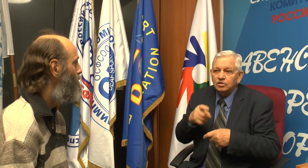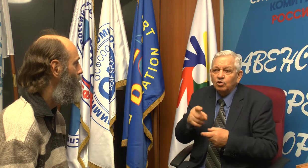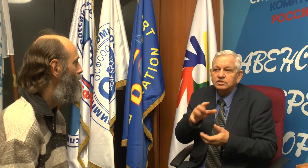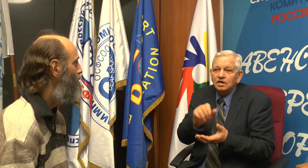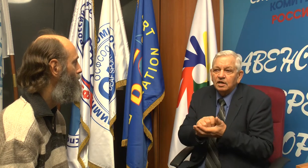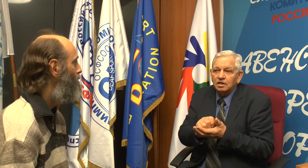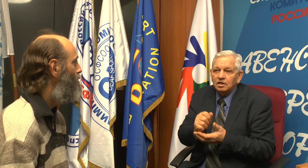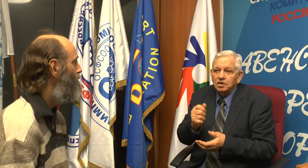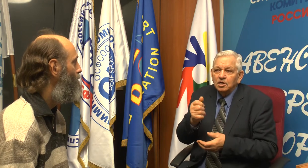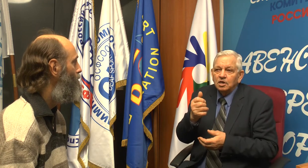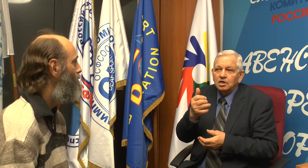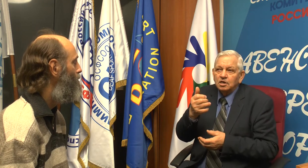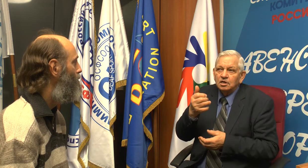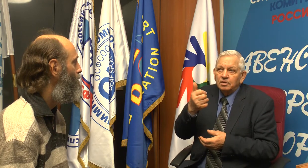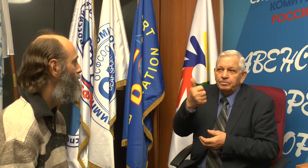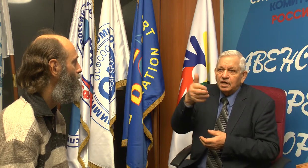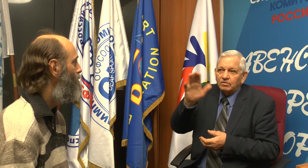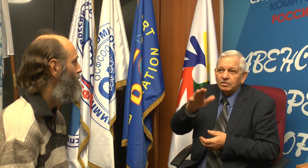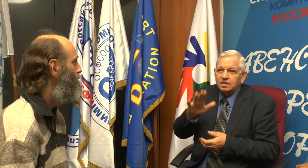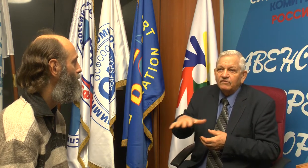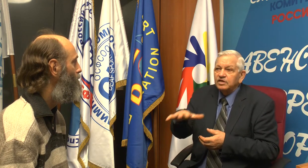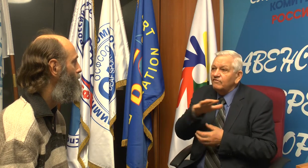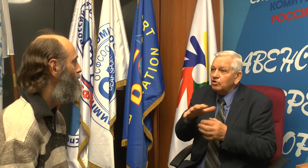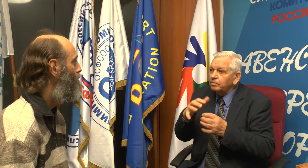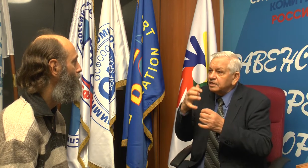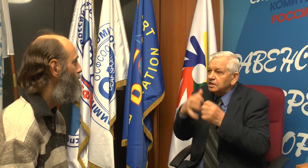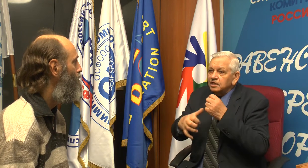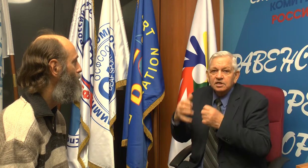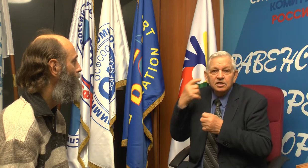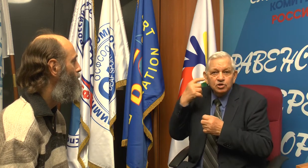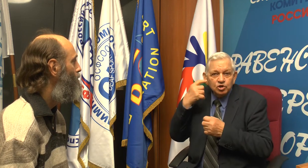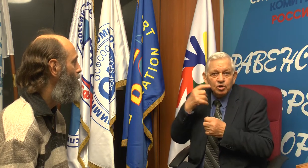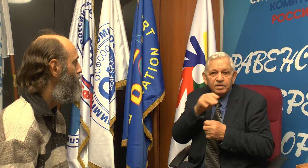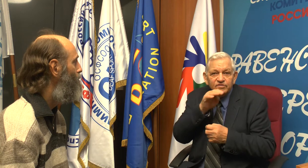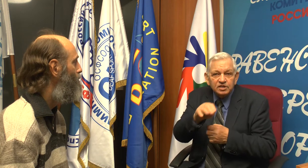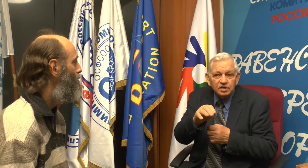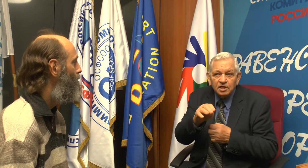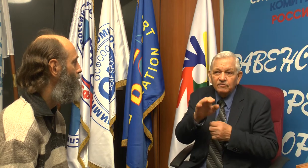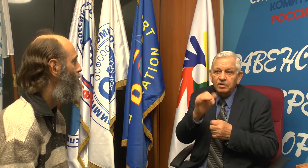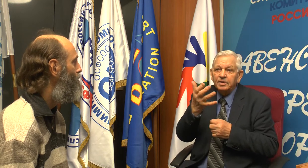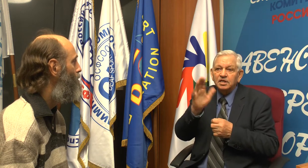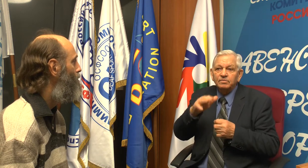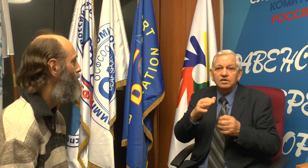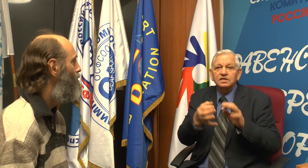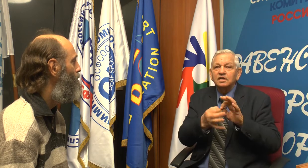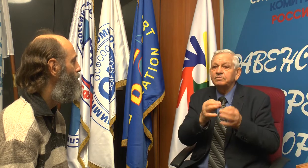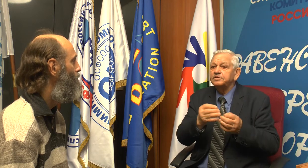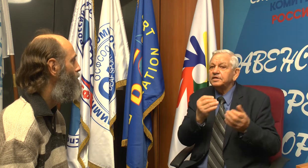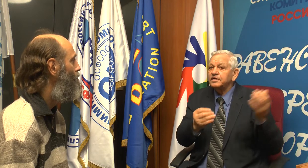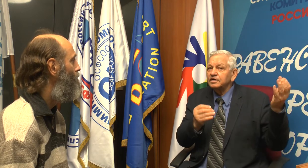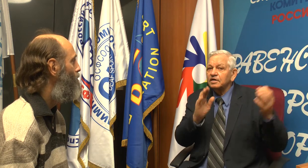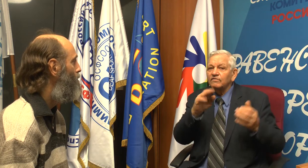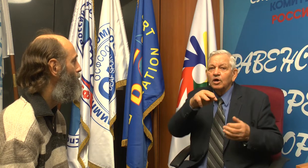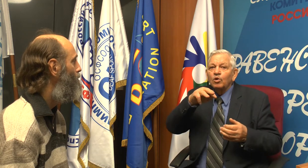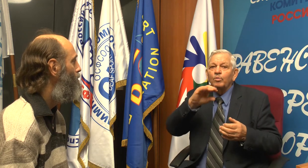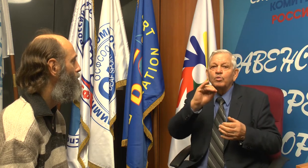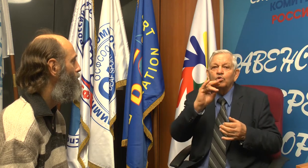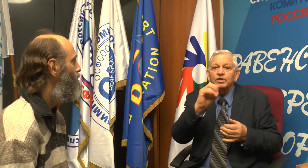Он занял первое место в Европе среди слышащих профессионалов и пятое место на Олимпийских играх в